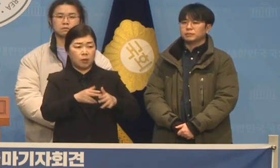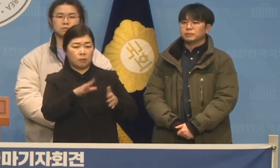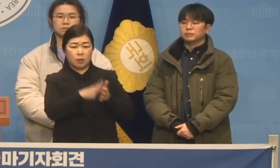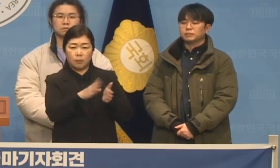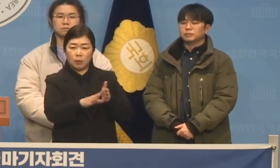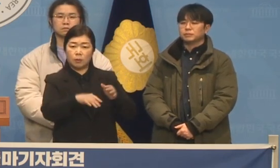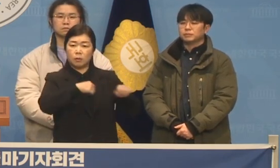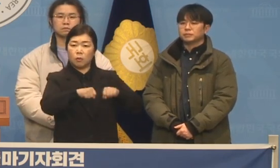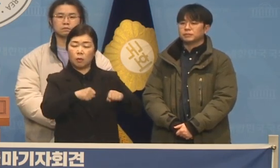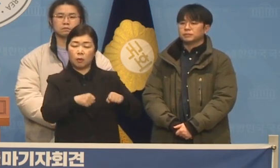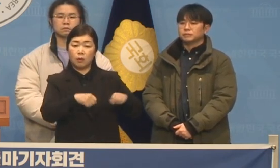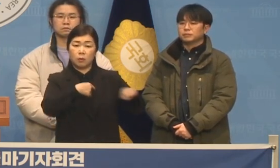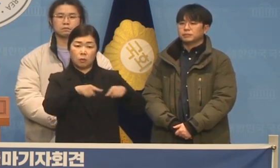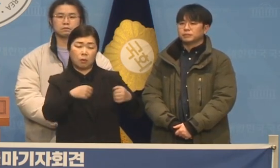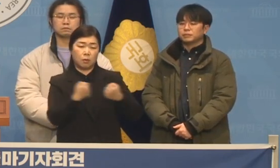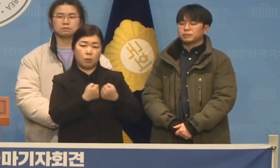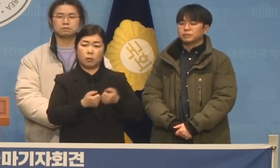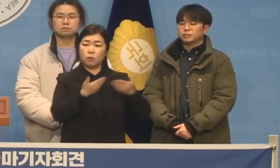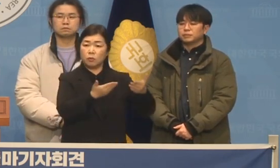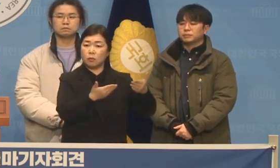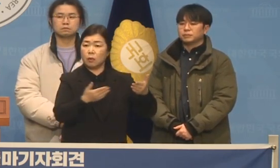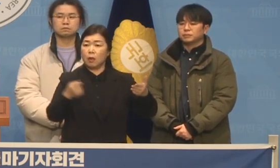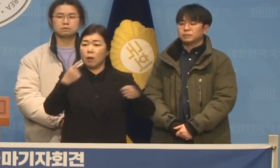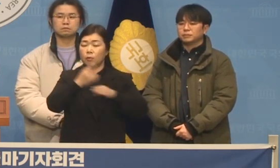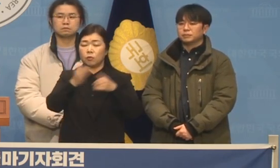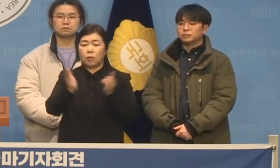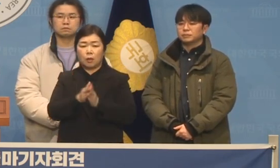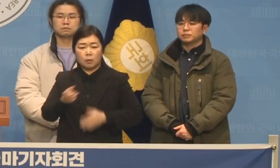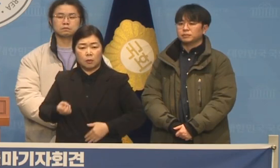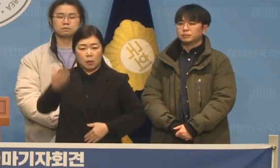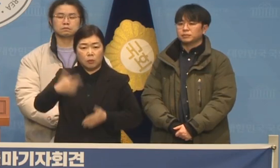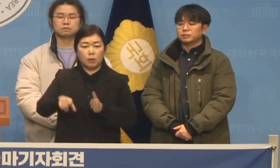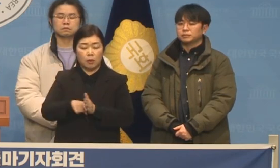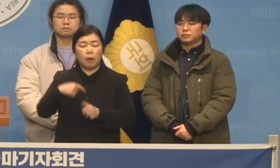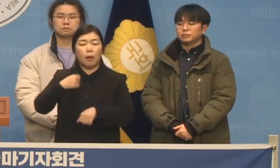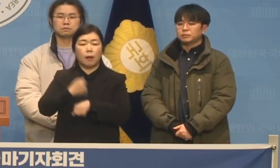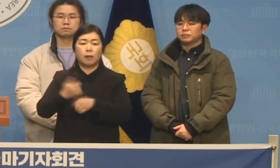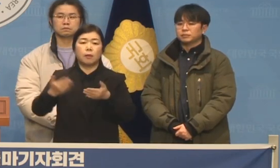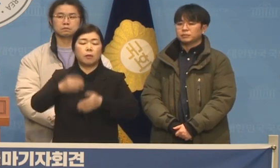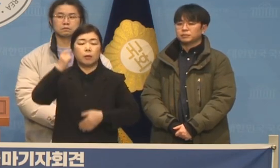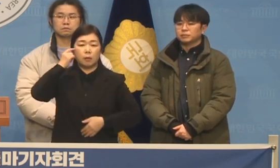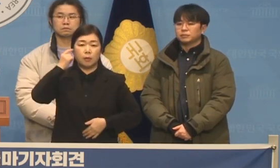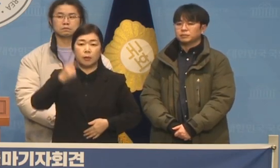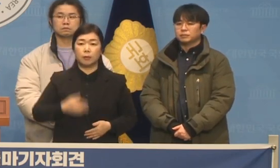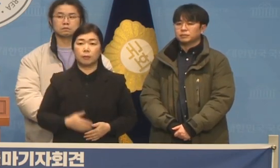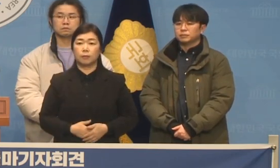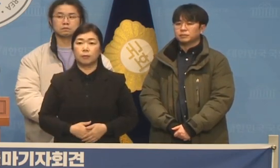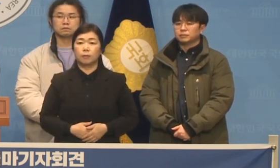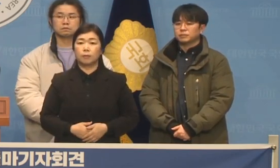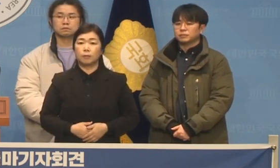민주당의 승리를 이끌기 위해 민주당이 나아가야 할 길이라고 생각합니다.